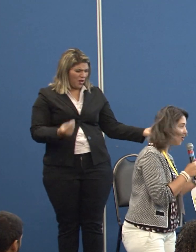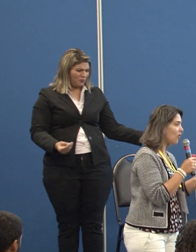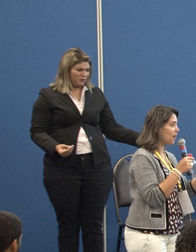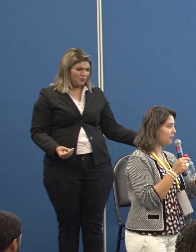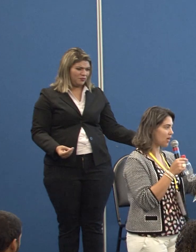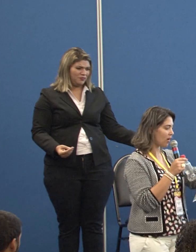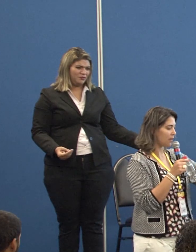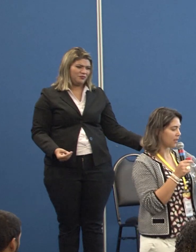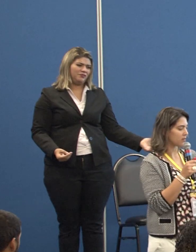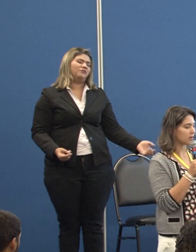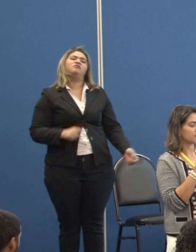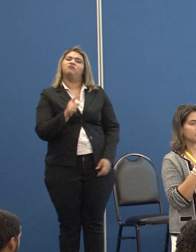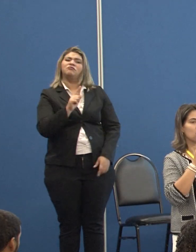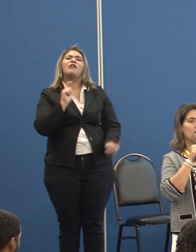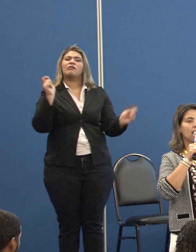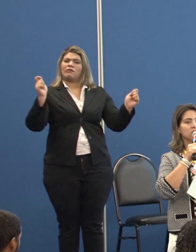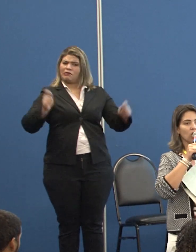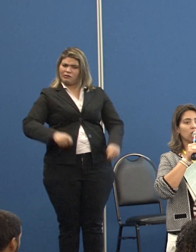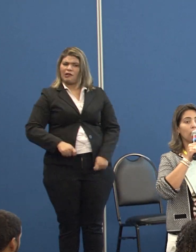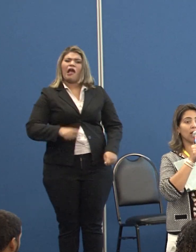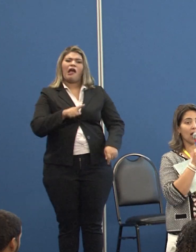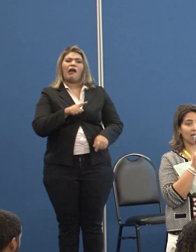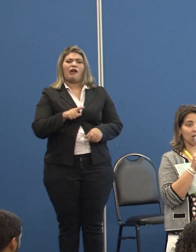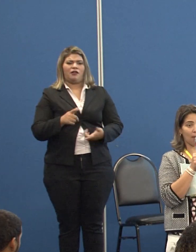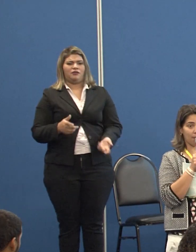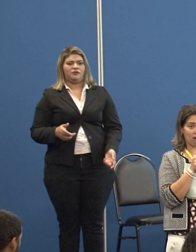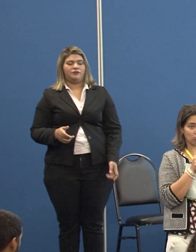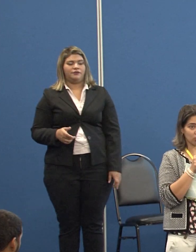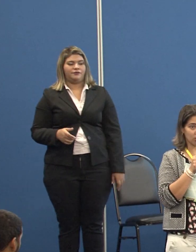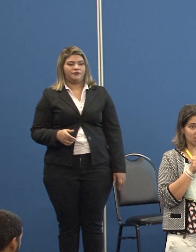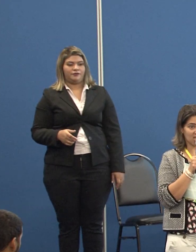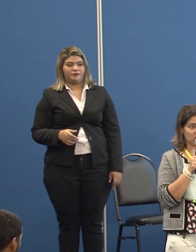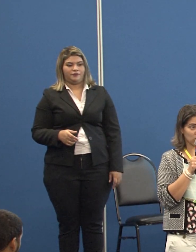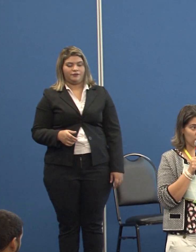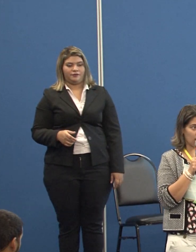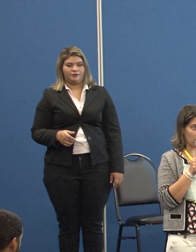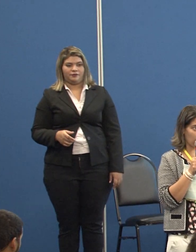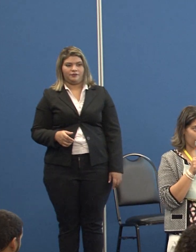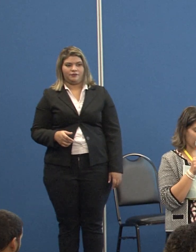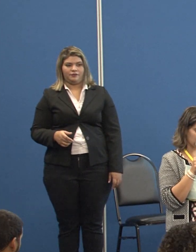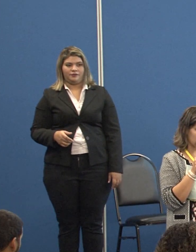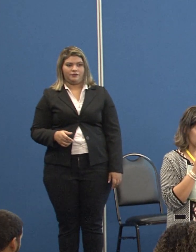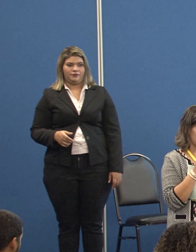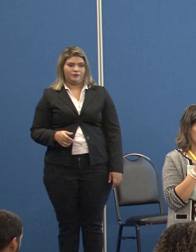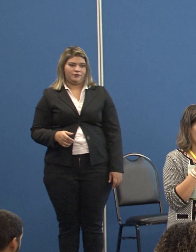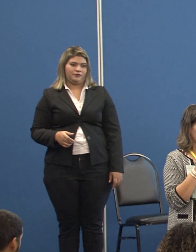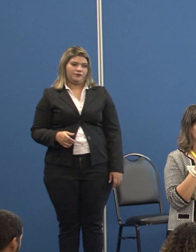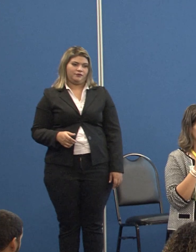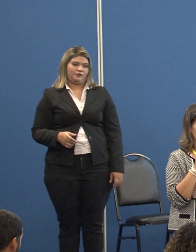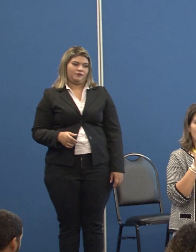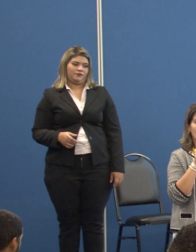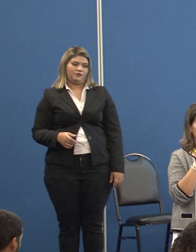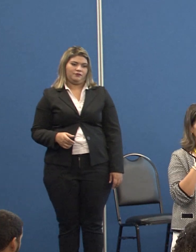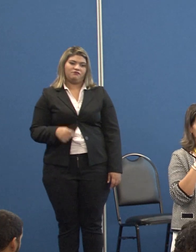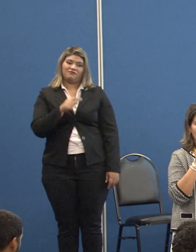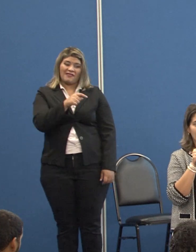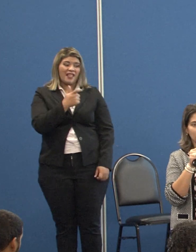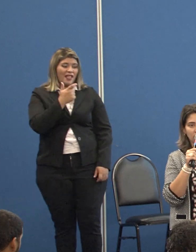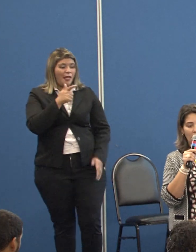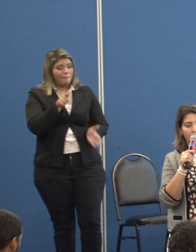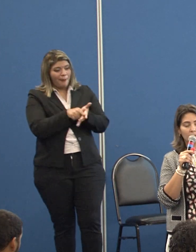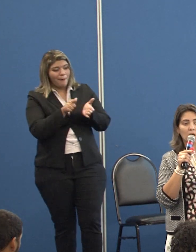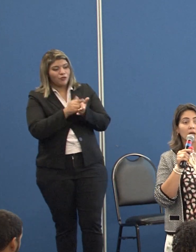Dá, não arrebenta. É só não pegar aquele papel que seja jornal, um papel assim, brilhoso, ela não